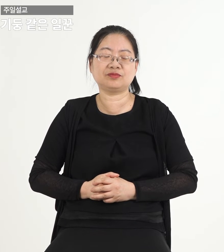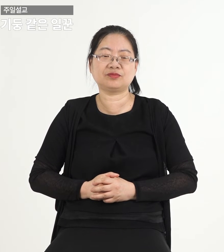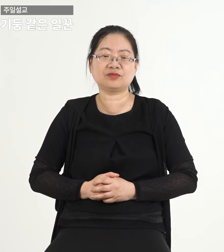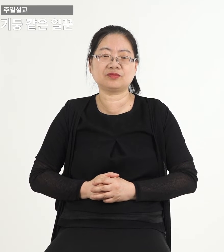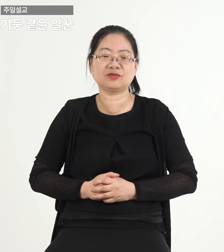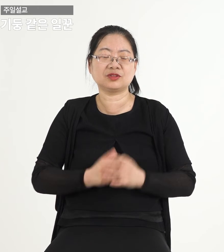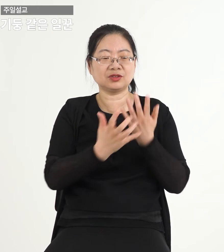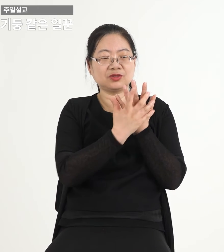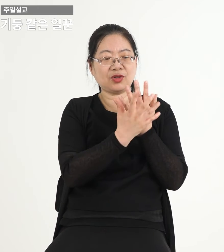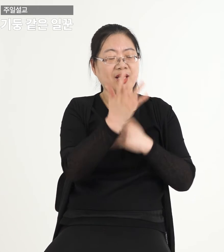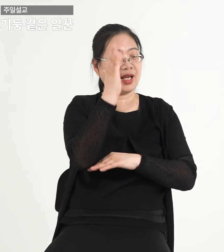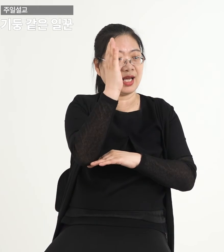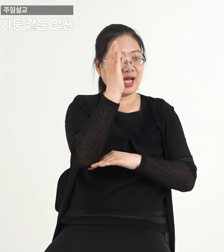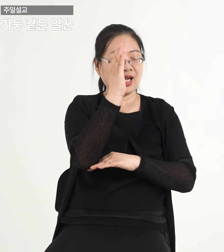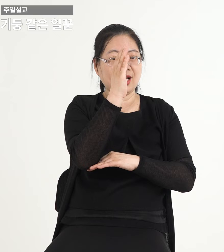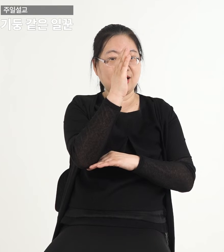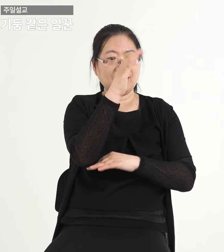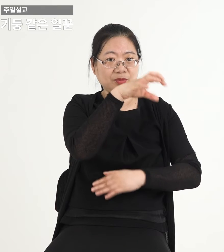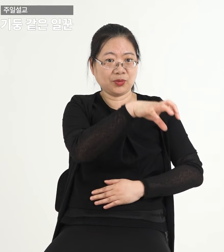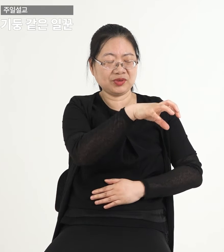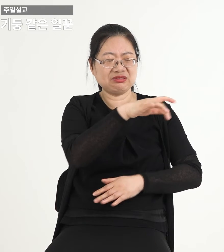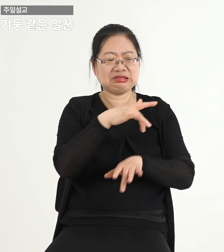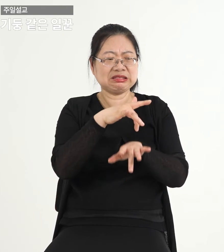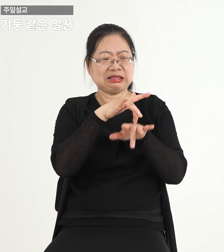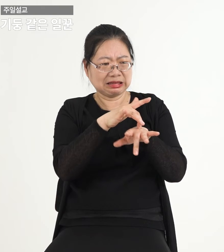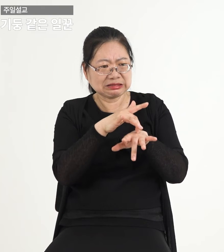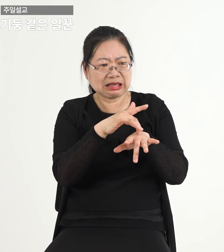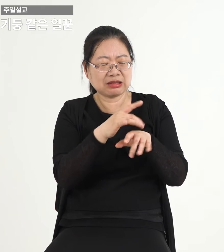이 회당을 사탄의 회당이라고 해요.